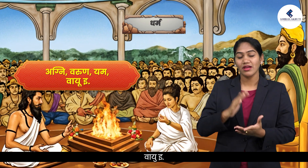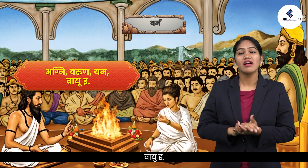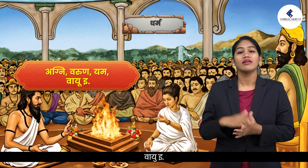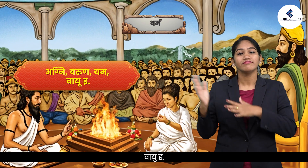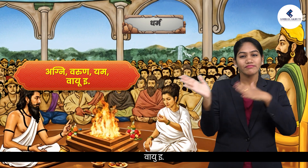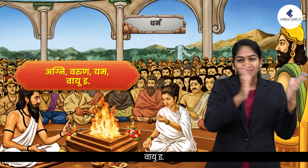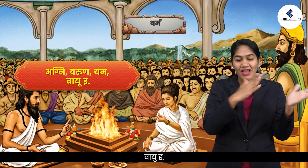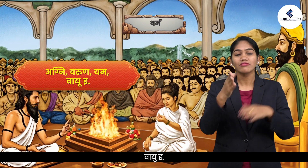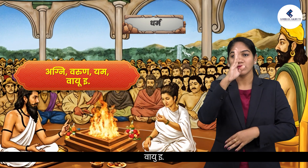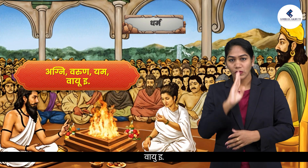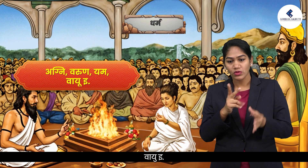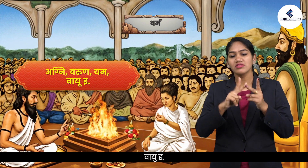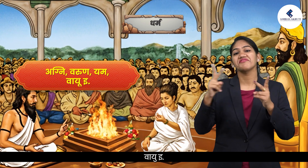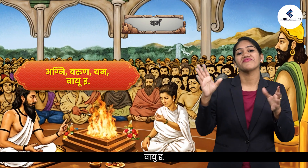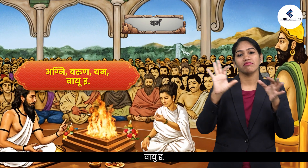इत्यादी.